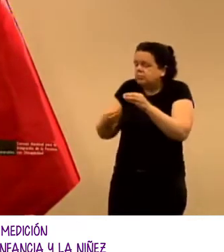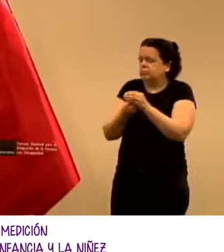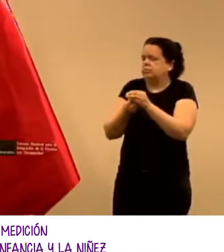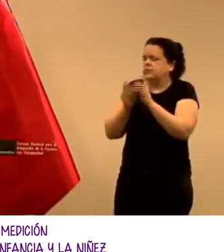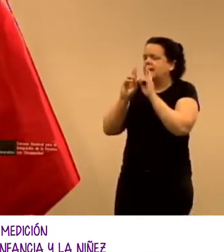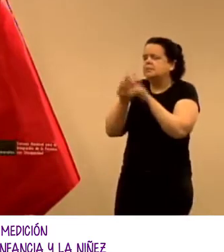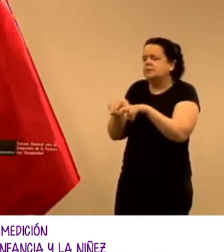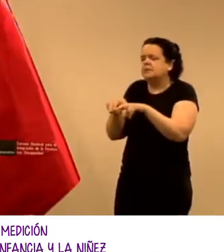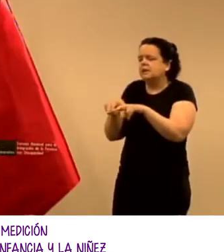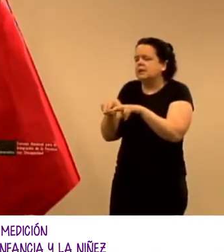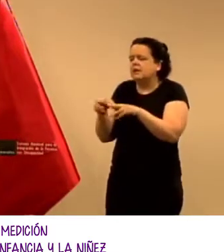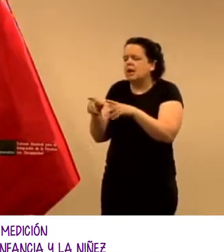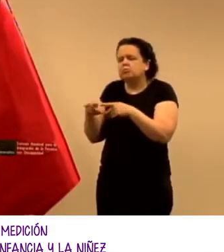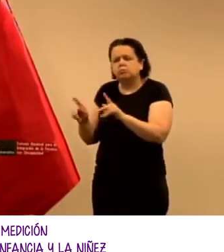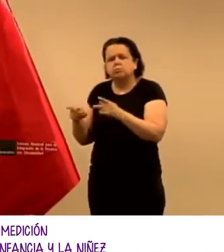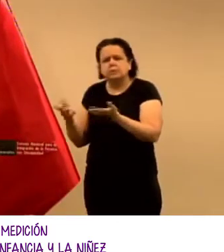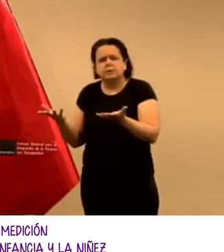de respuesta que permiten